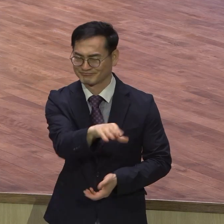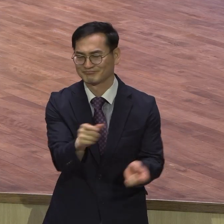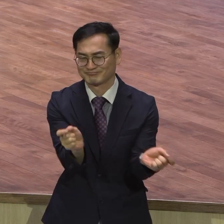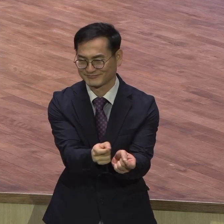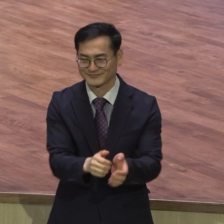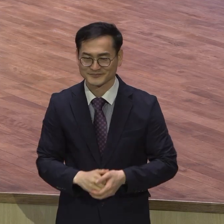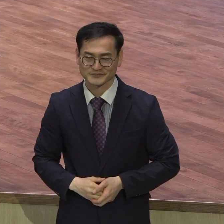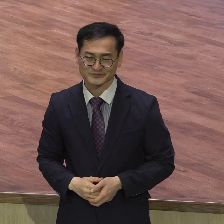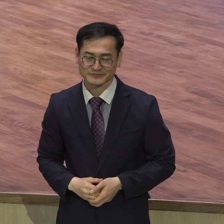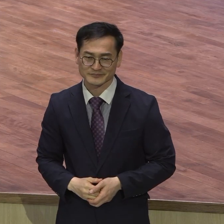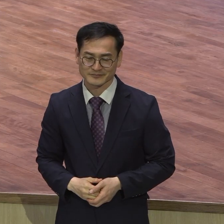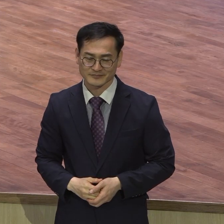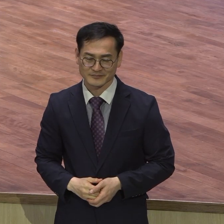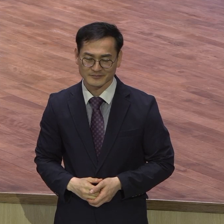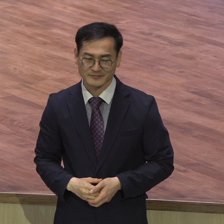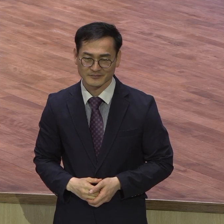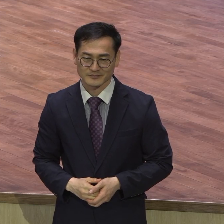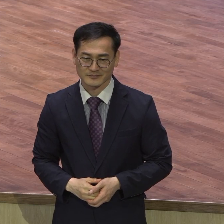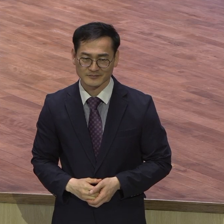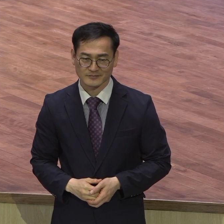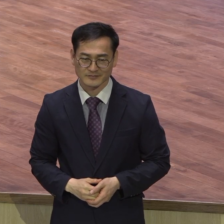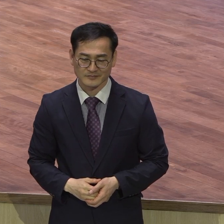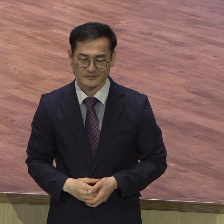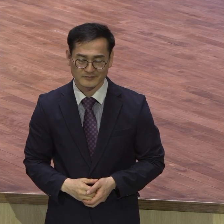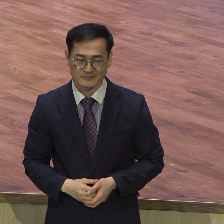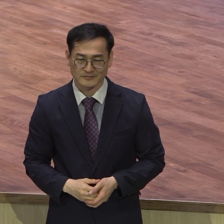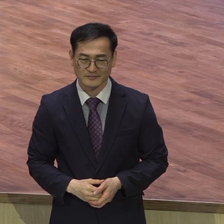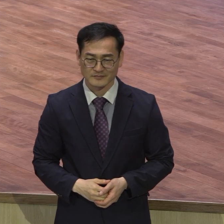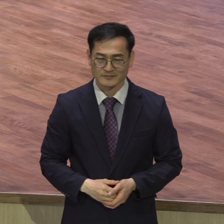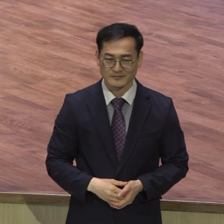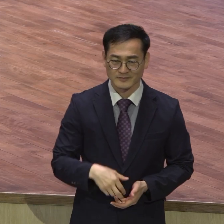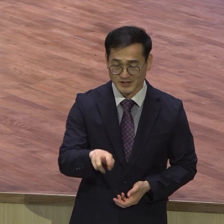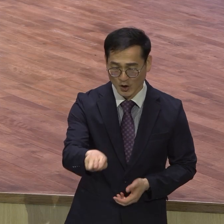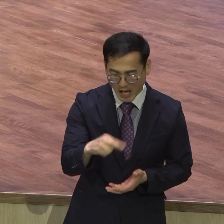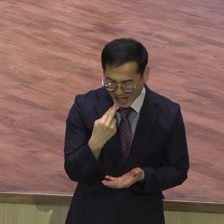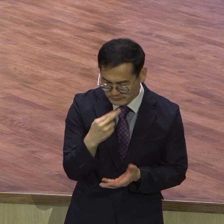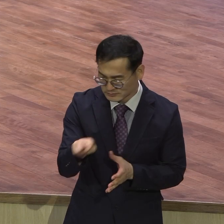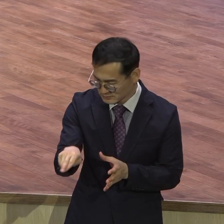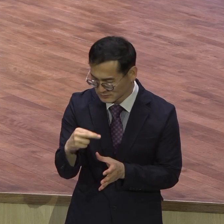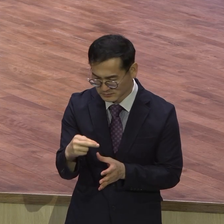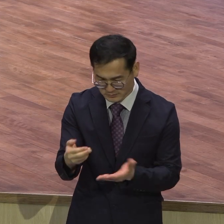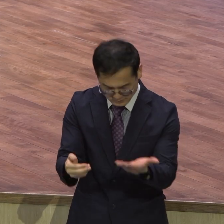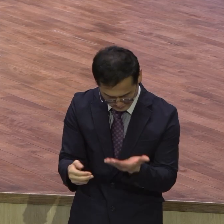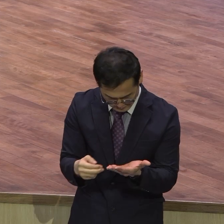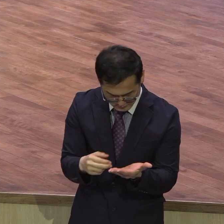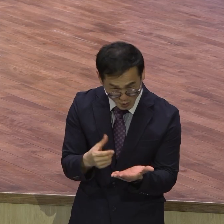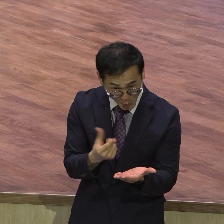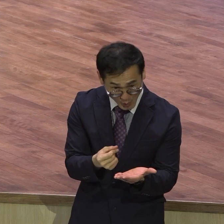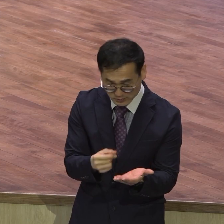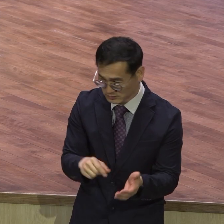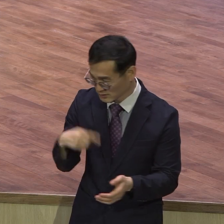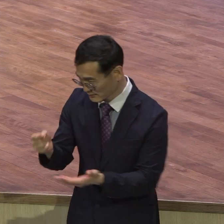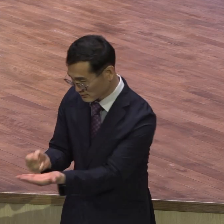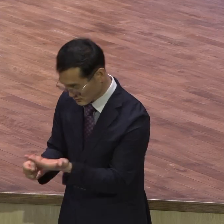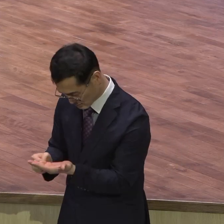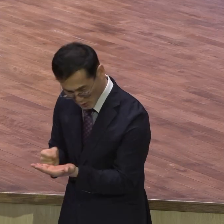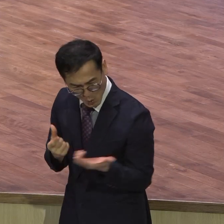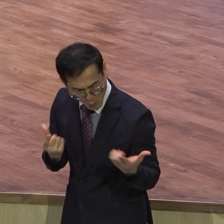계속 똑같은 거 나오는데 뭘 느꼈냐니까 교인들도 이렇게 단임